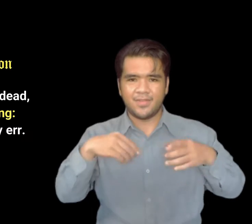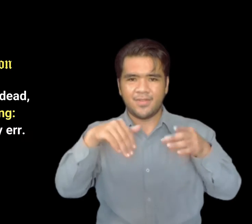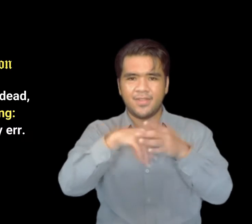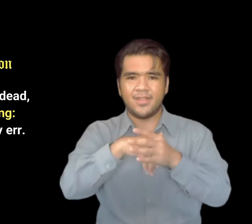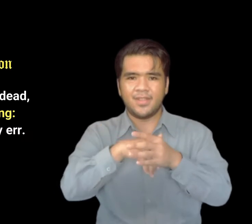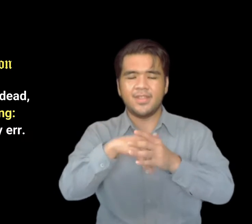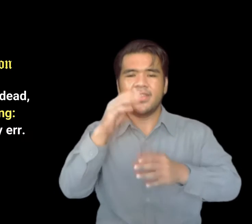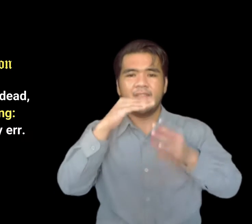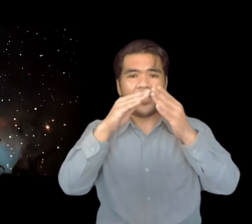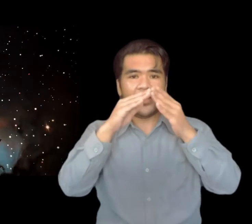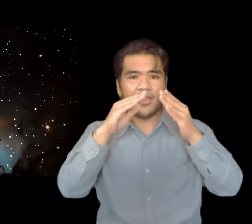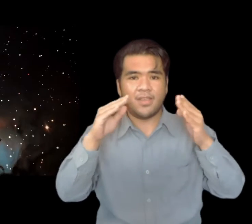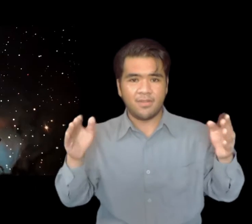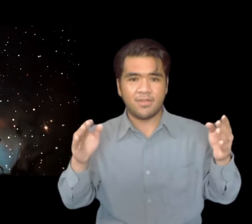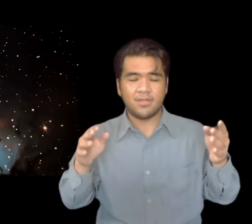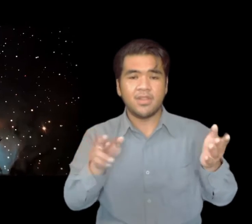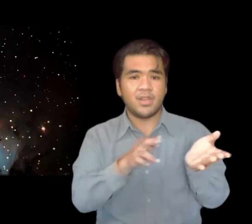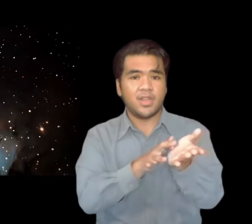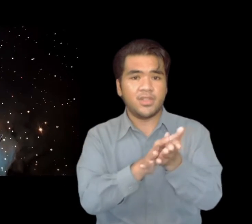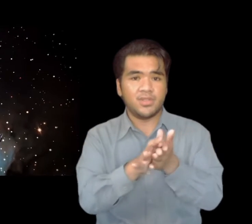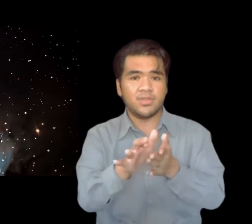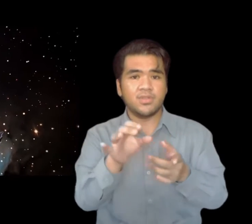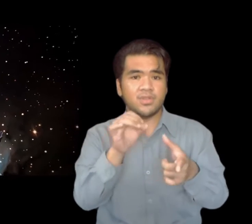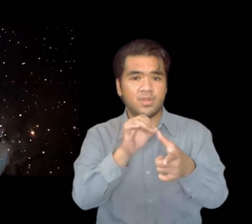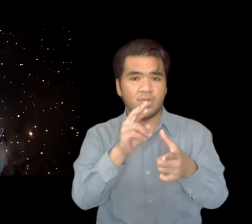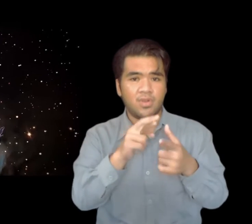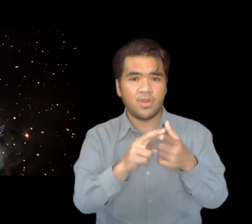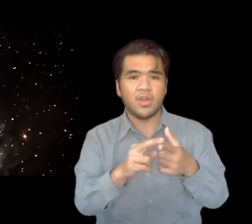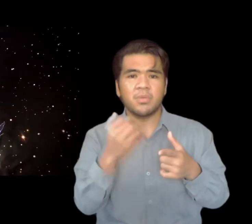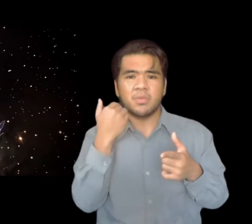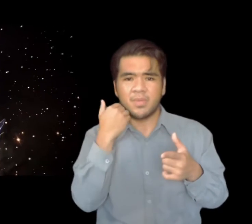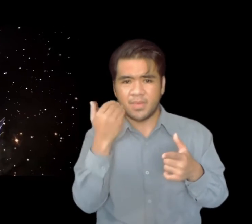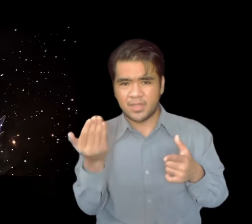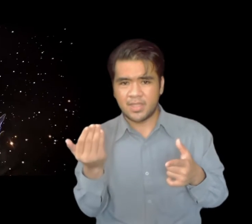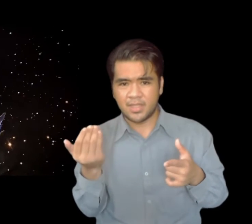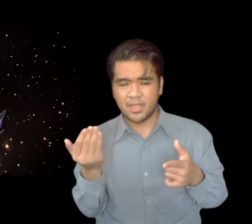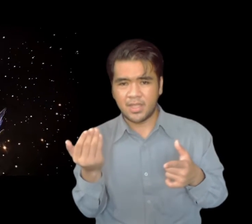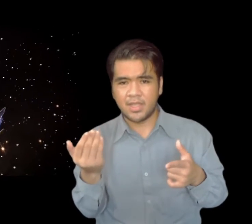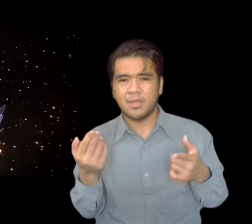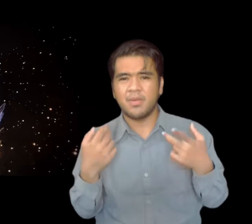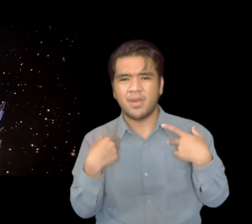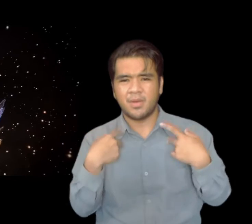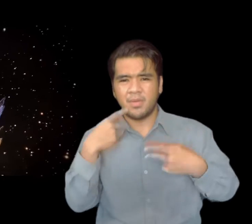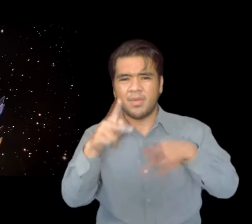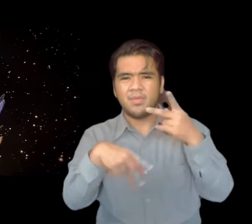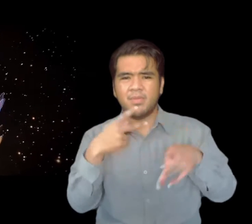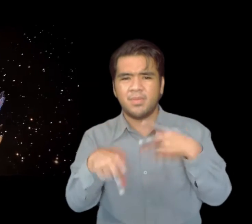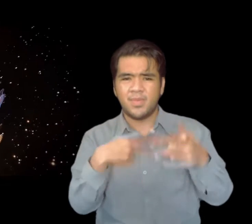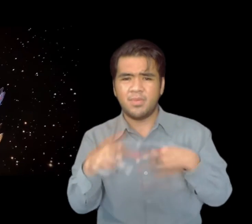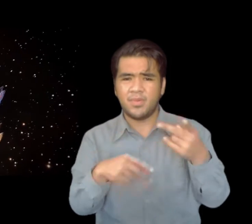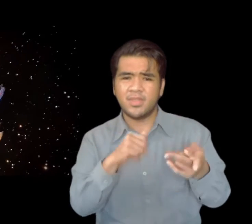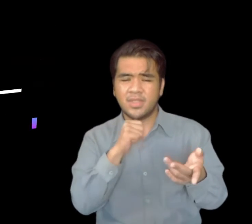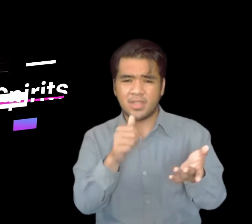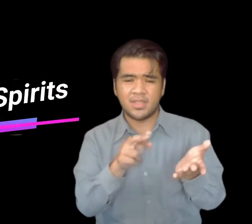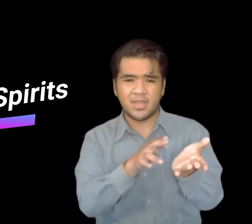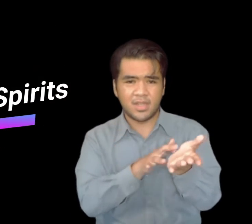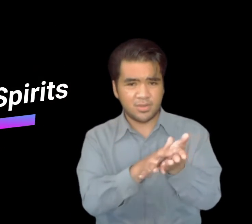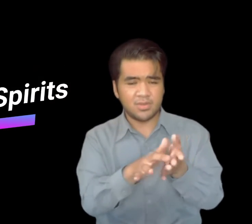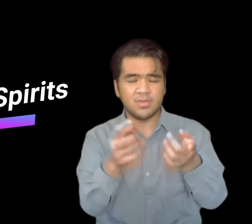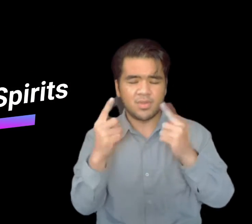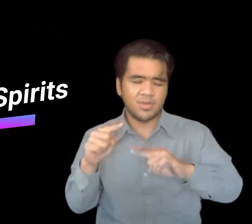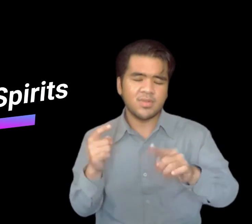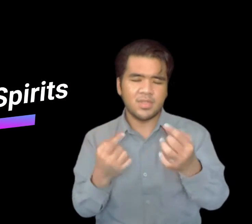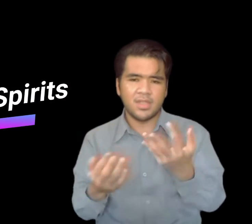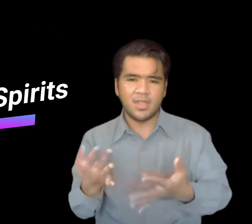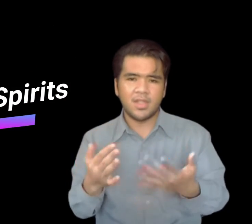ng mga buhay. Sapagkat ang mga taong nasa Hades, matuwid man o hindi, ay nananatili pa ring patay o mga